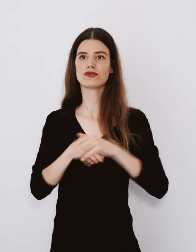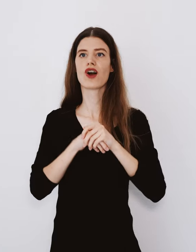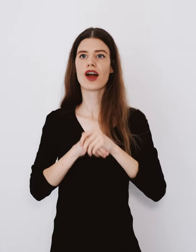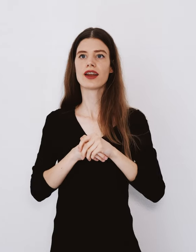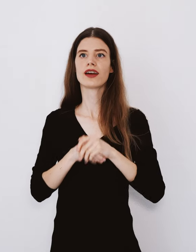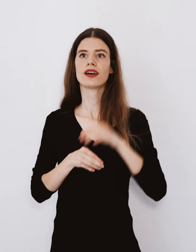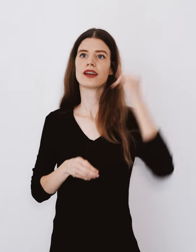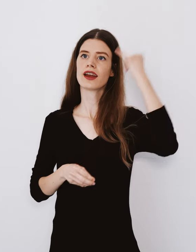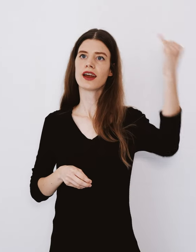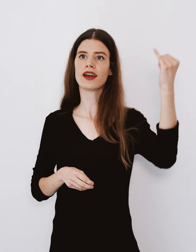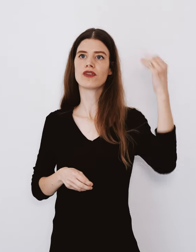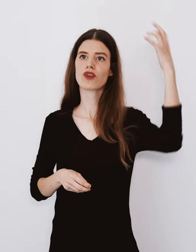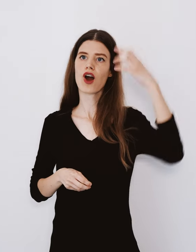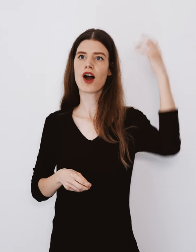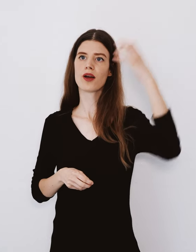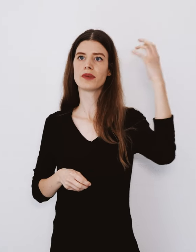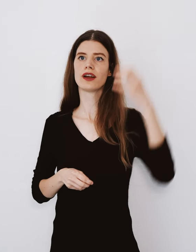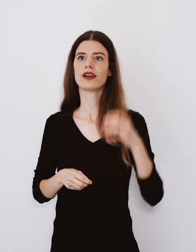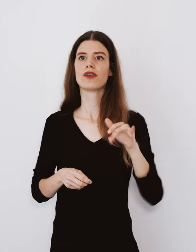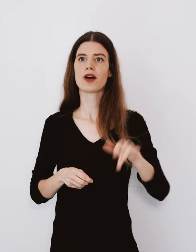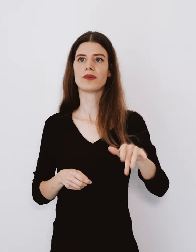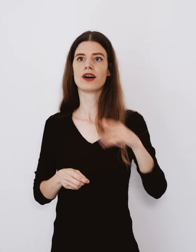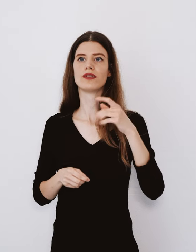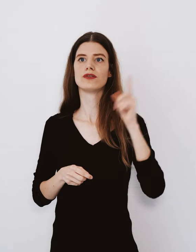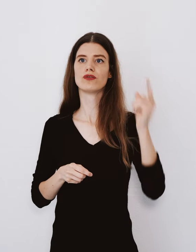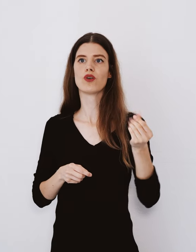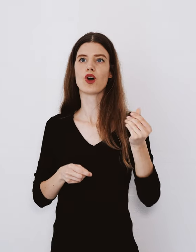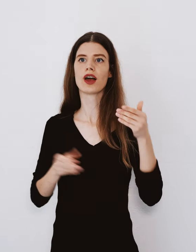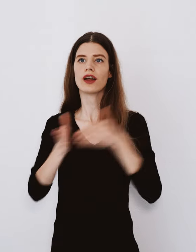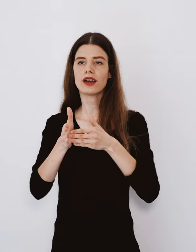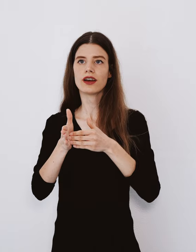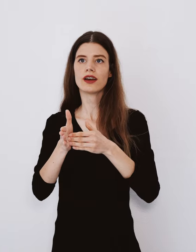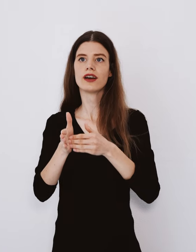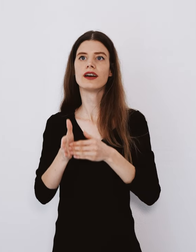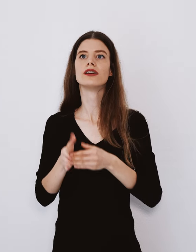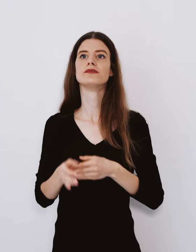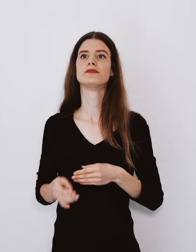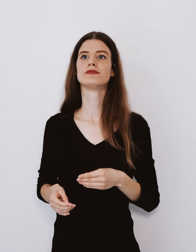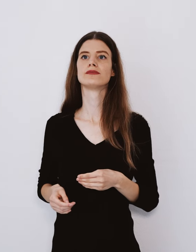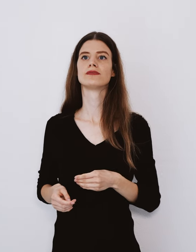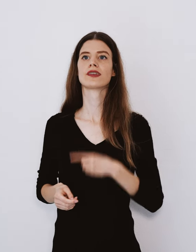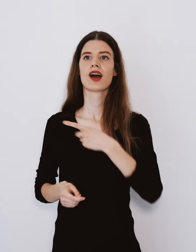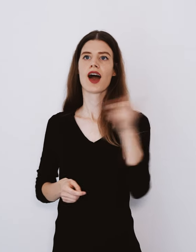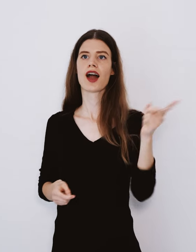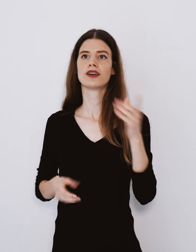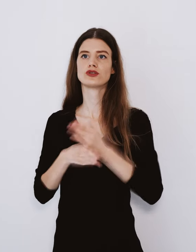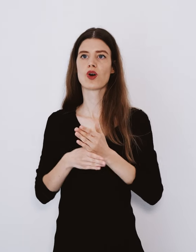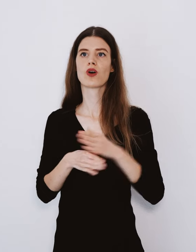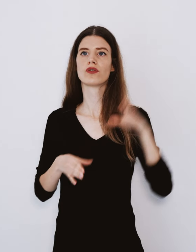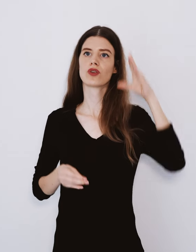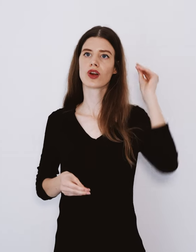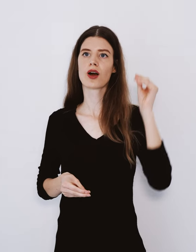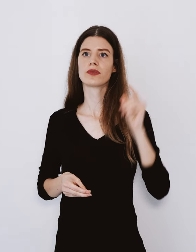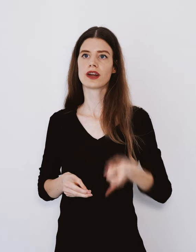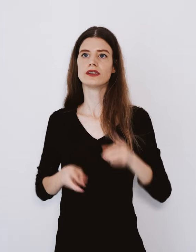du hast Freunde, du hast Ideen, du hast Träume und manchmal das Gefühl, dass man's dir schwer macht. Habt ihr